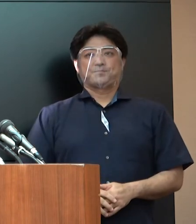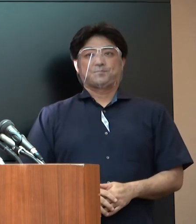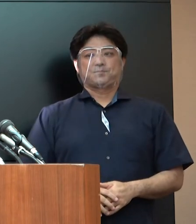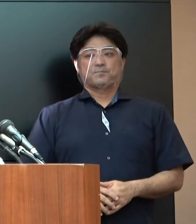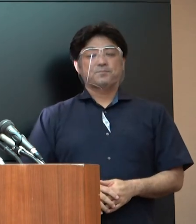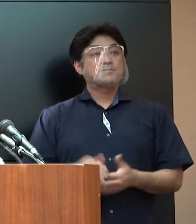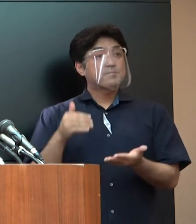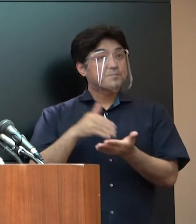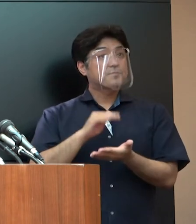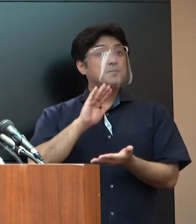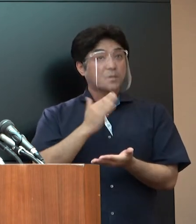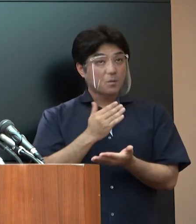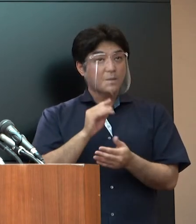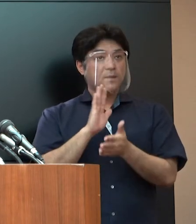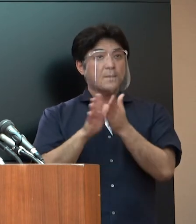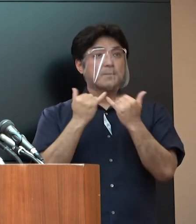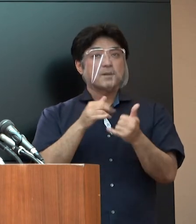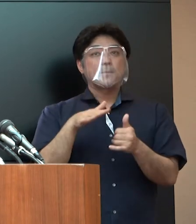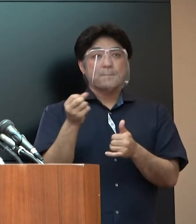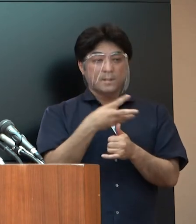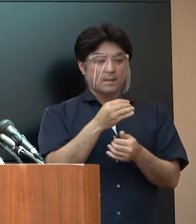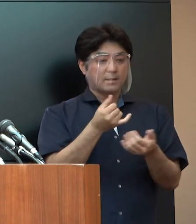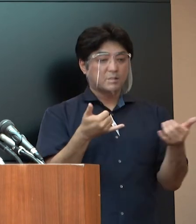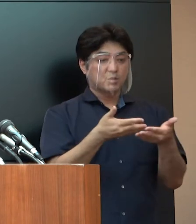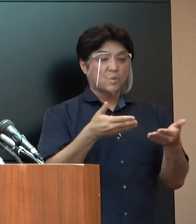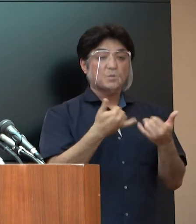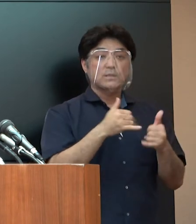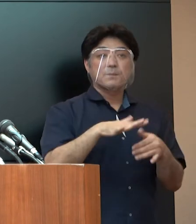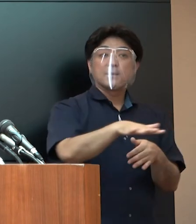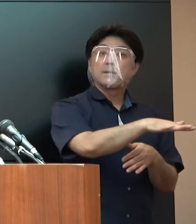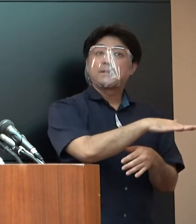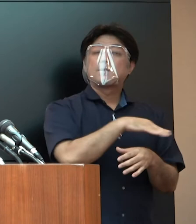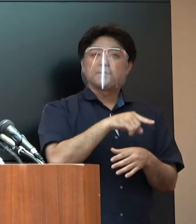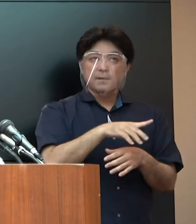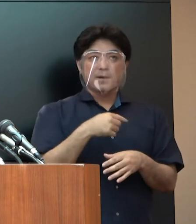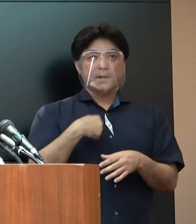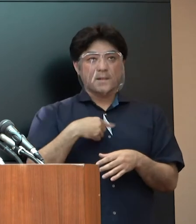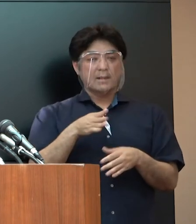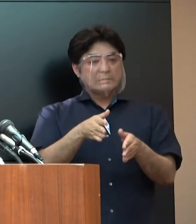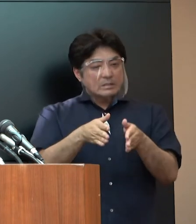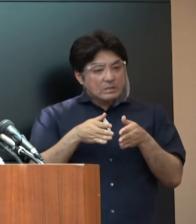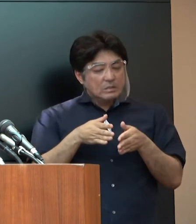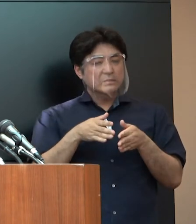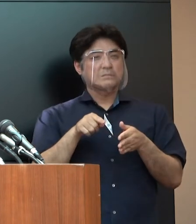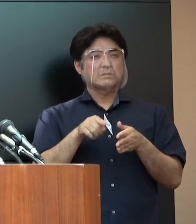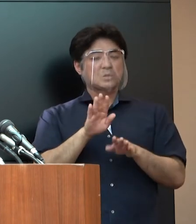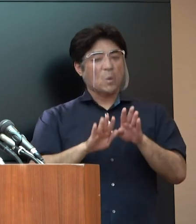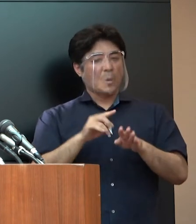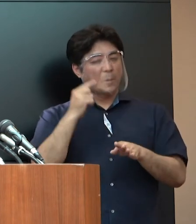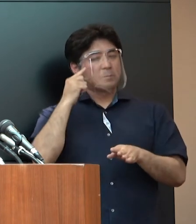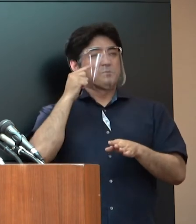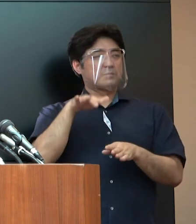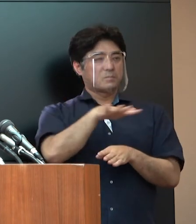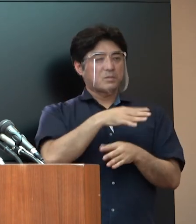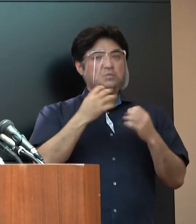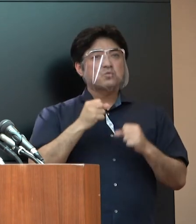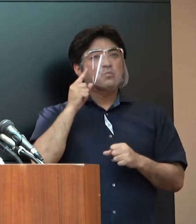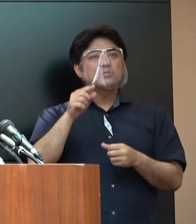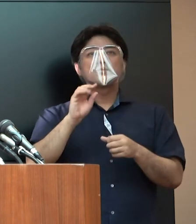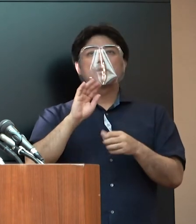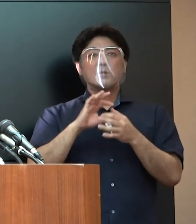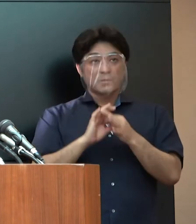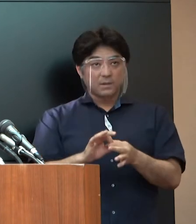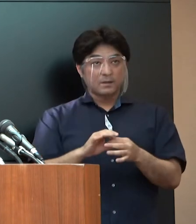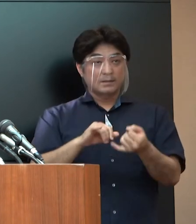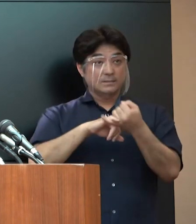結びになりますが、県民の皆様、事業者の皆様におかれましては、また自粛ムードと感じられる方も多いと思いますが、ぜひ新